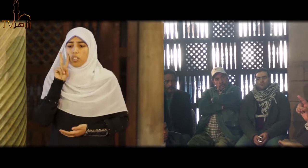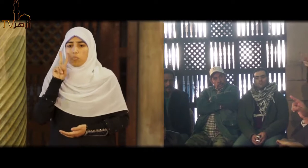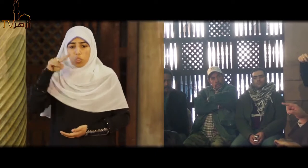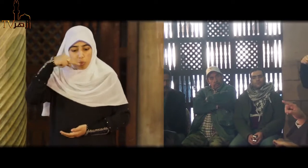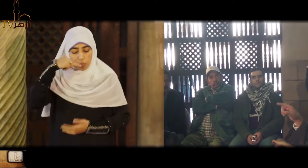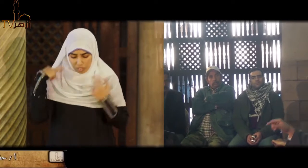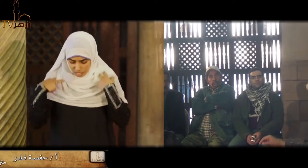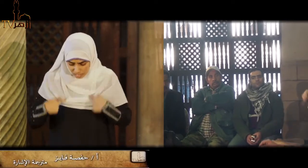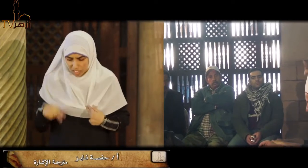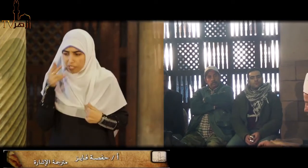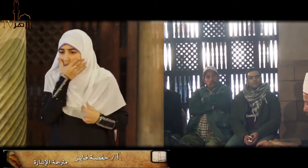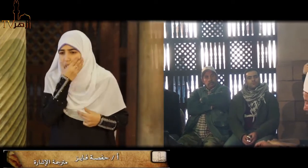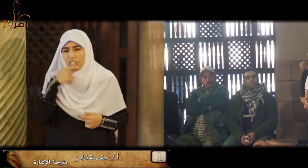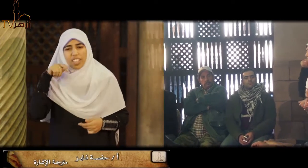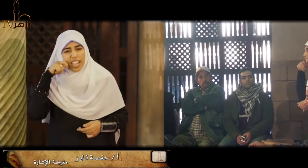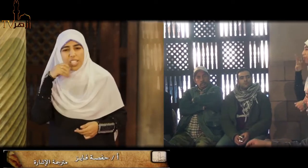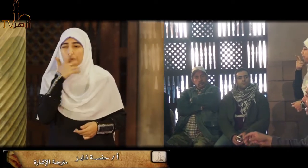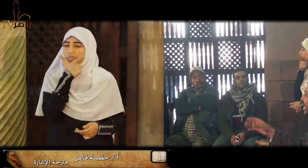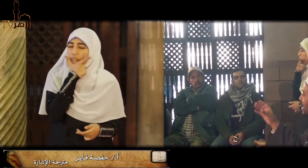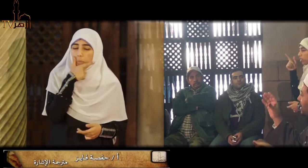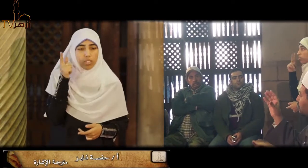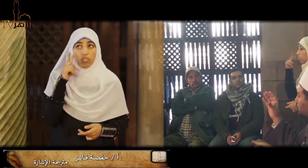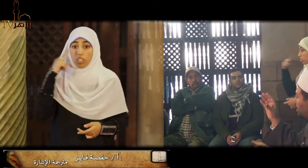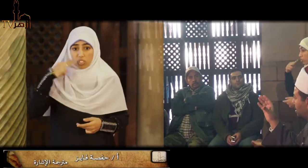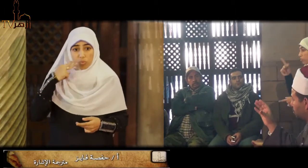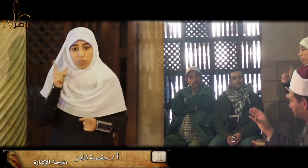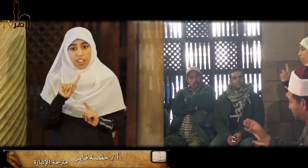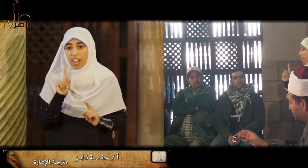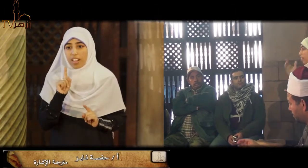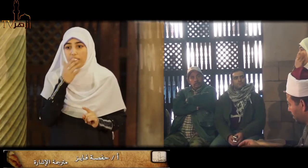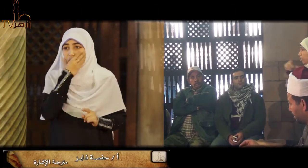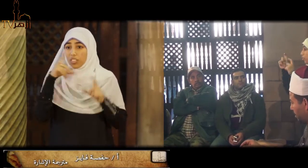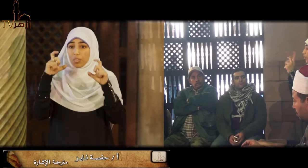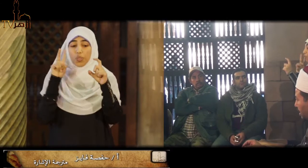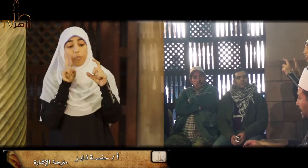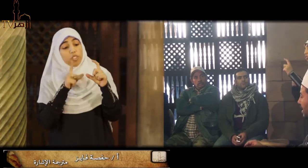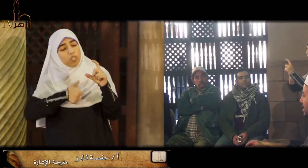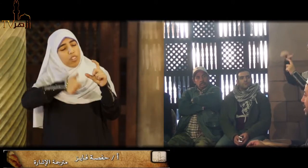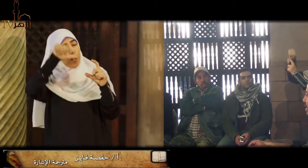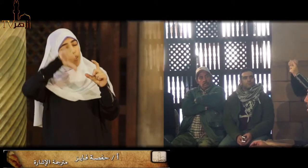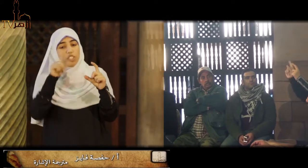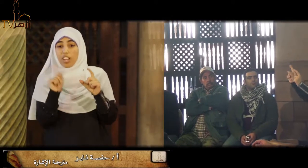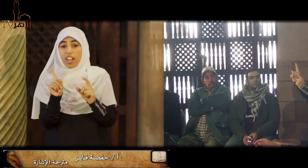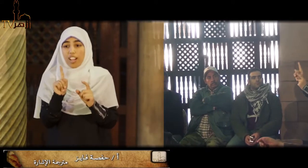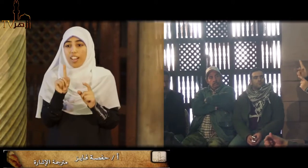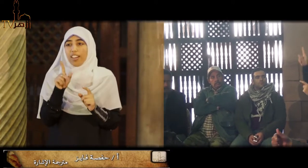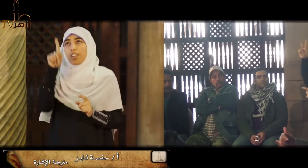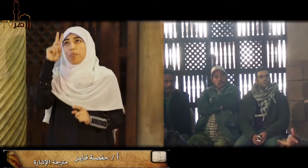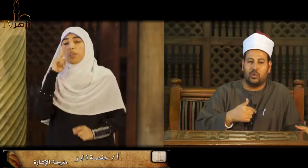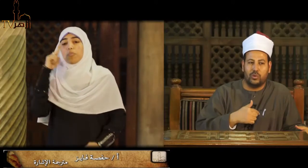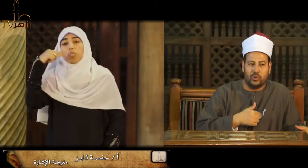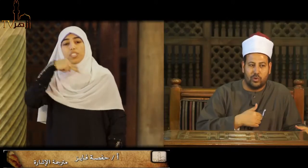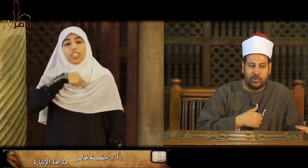إلى أجسامكم ولا إلى صوركم، ولكن ينظر